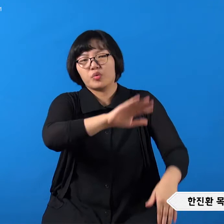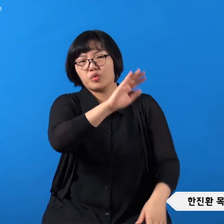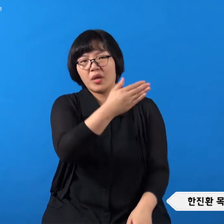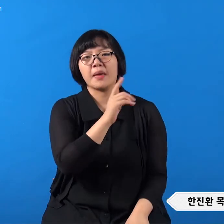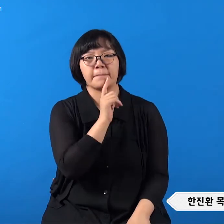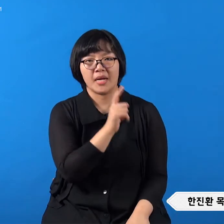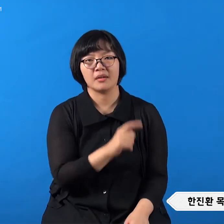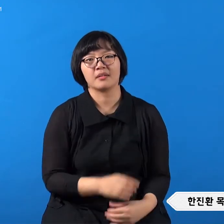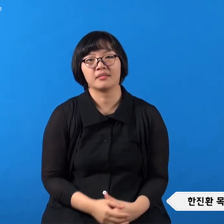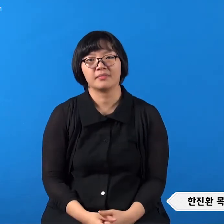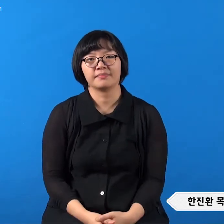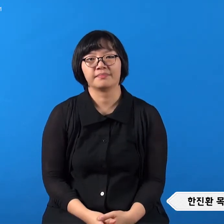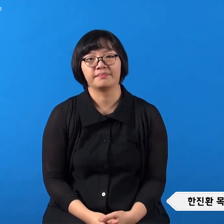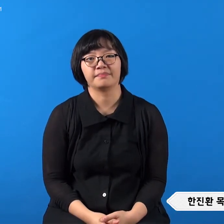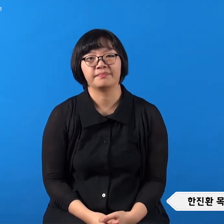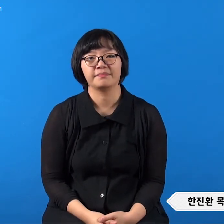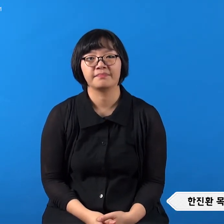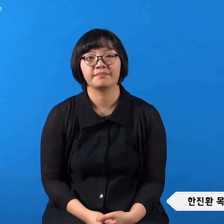그렇게 지금 말씀을 합니다.